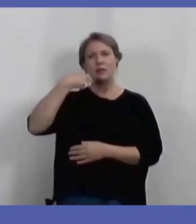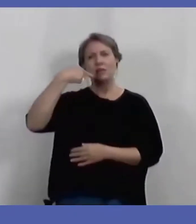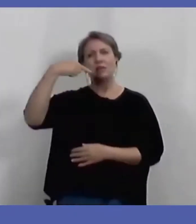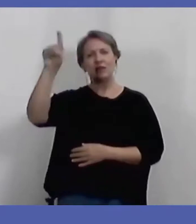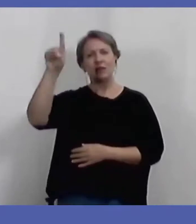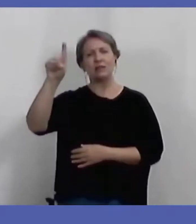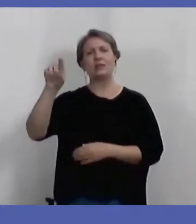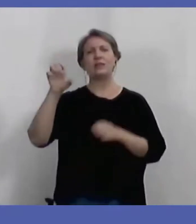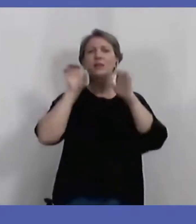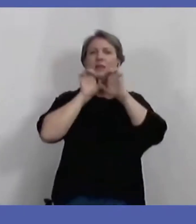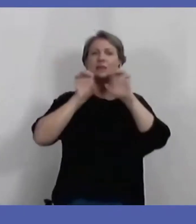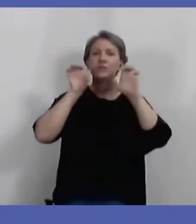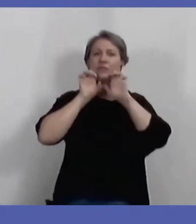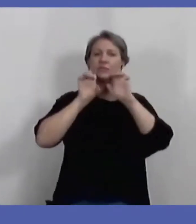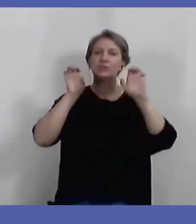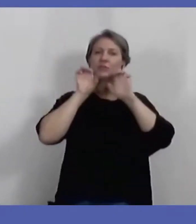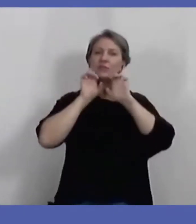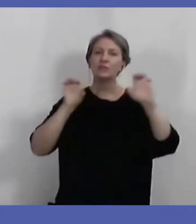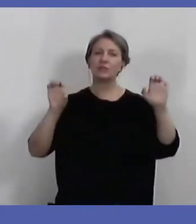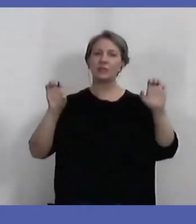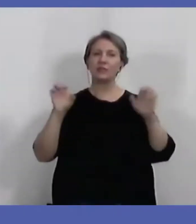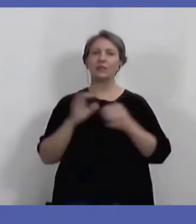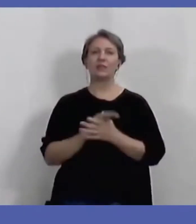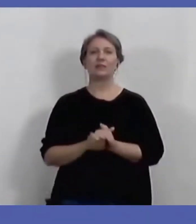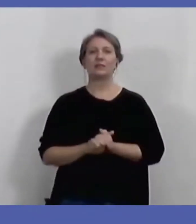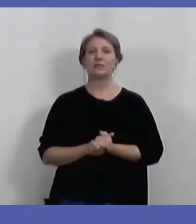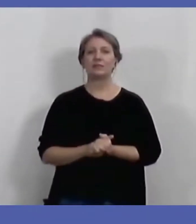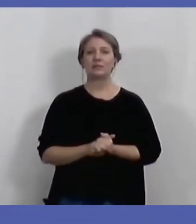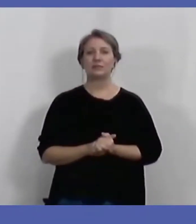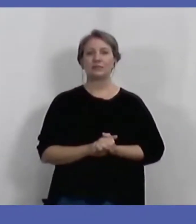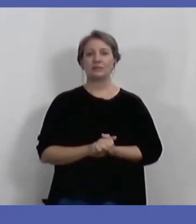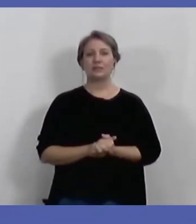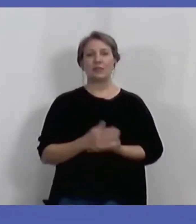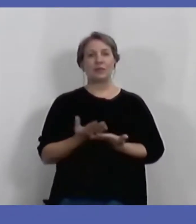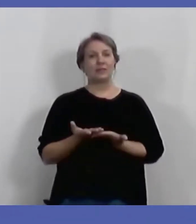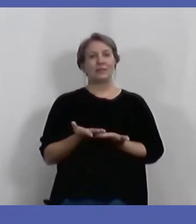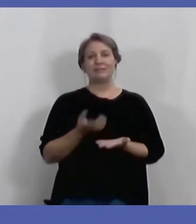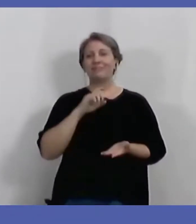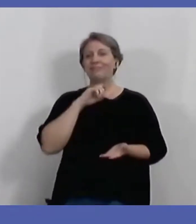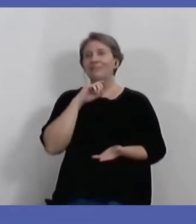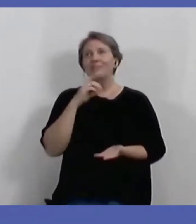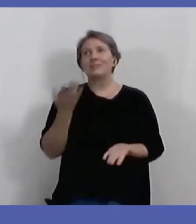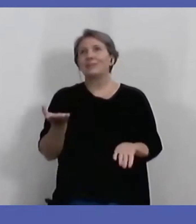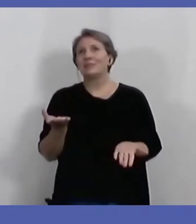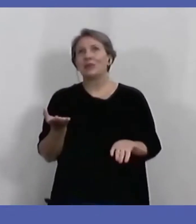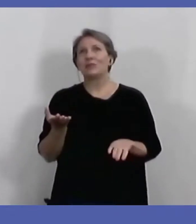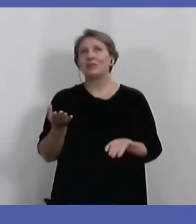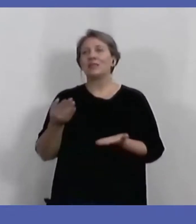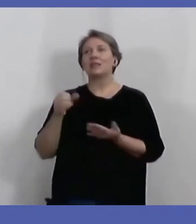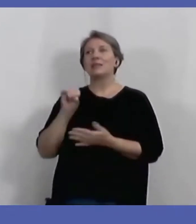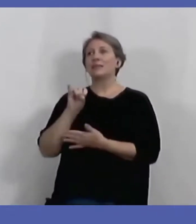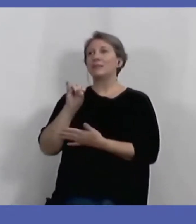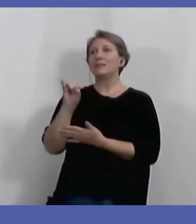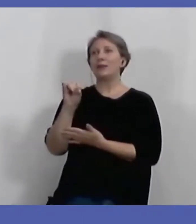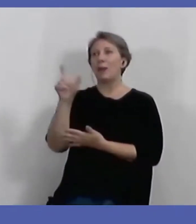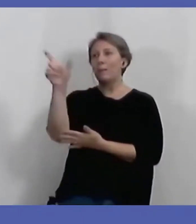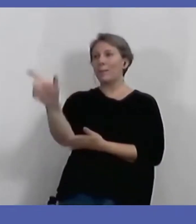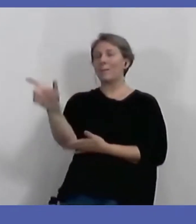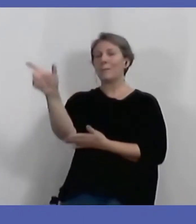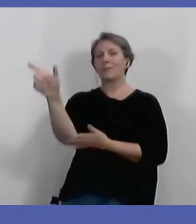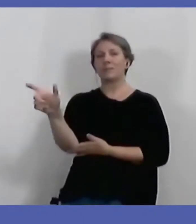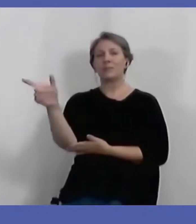as pessoas, não interessa qual a condição dela, né? O Senhor